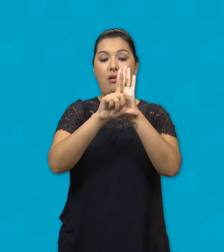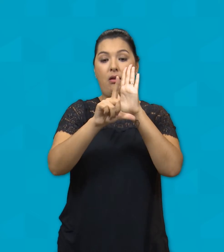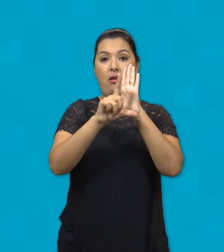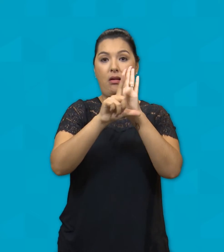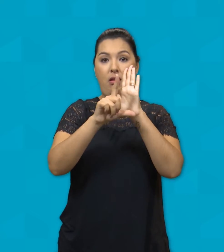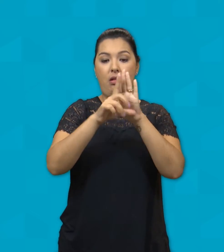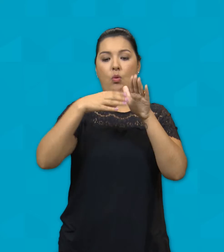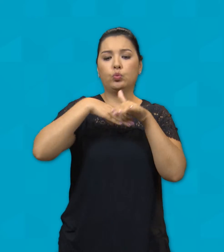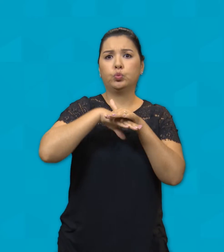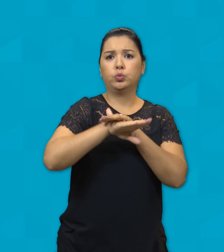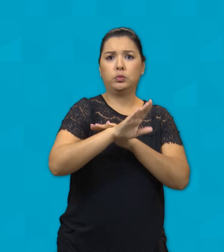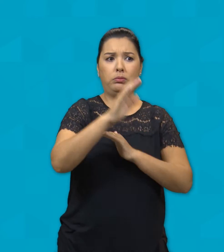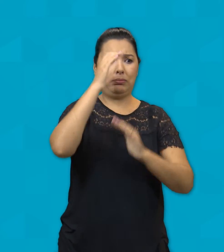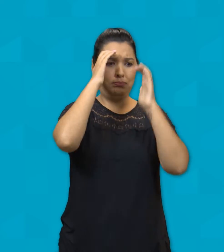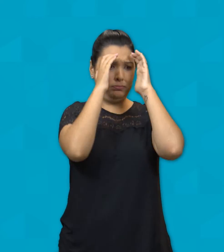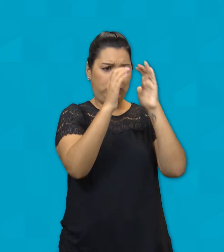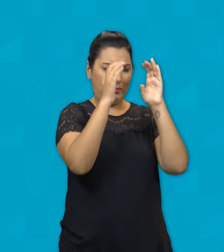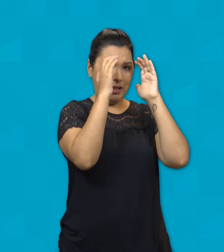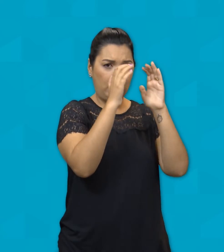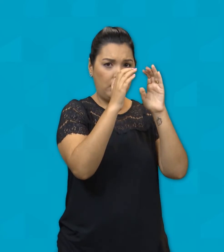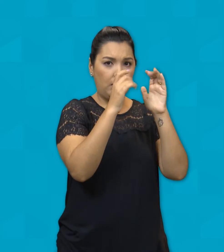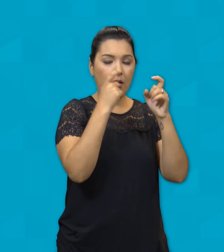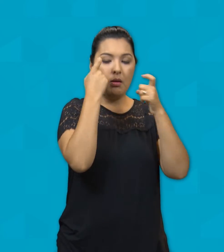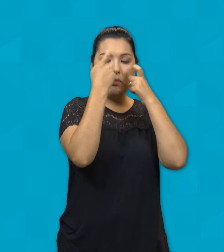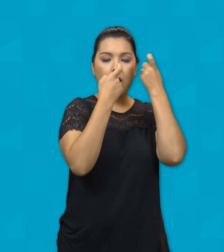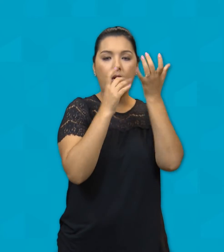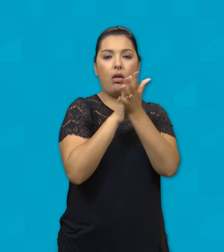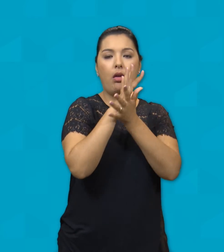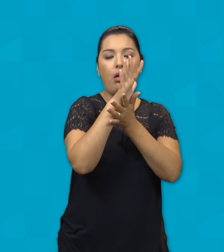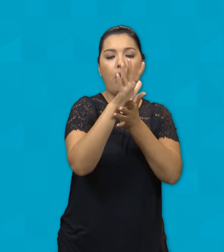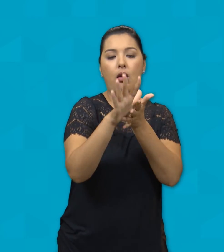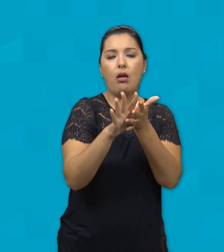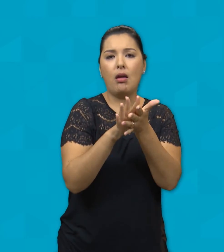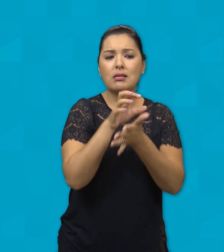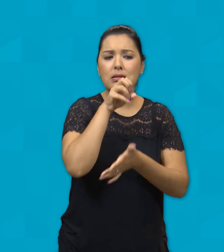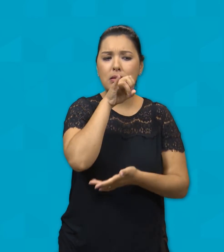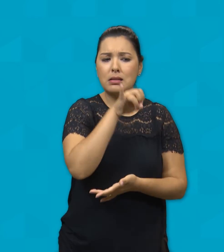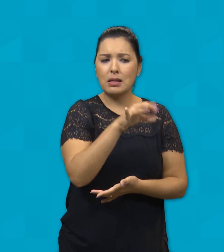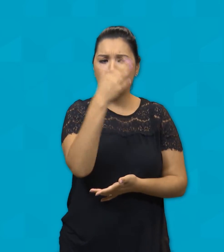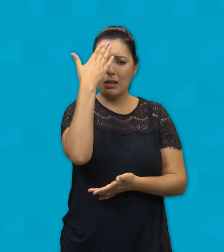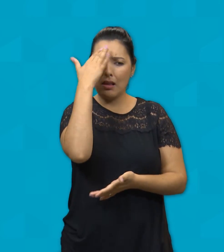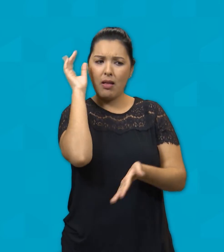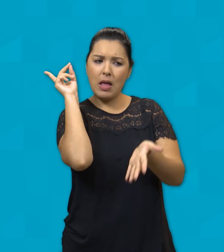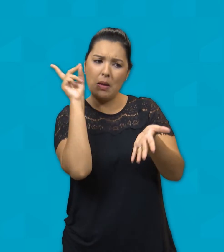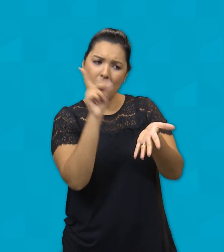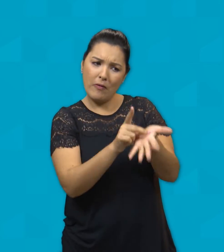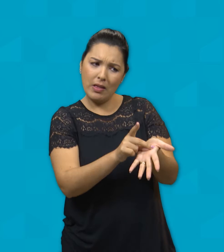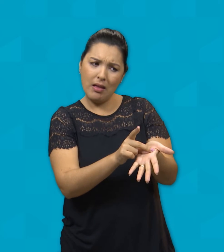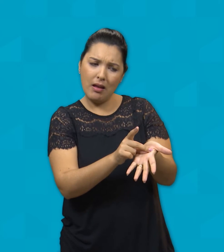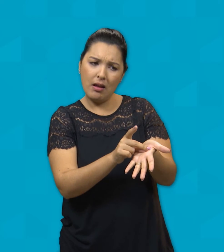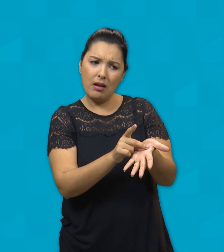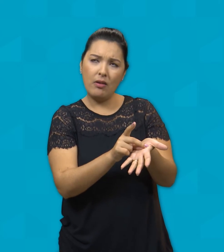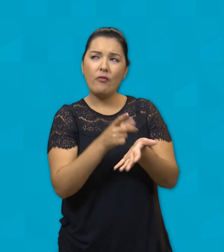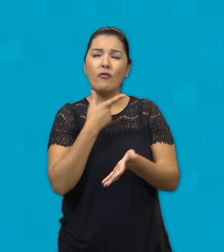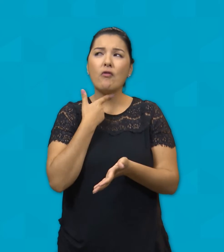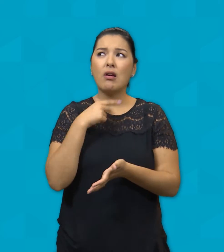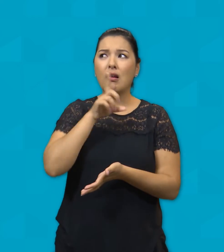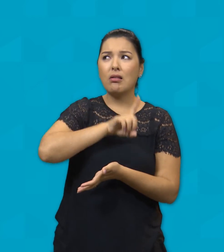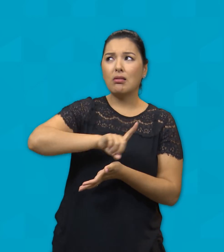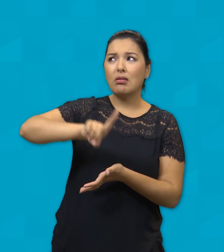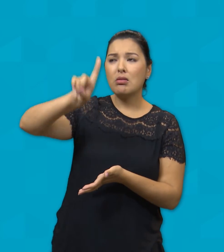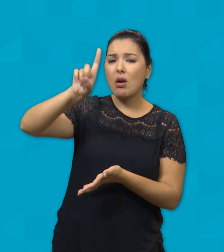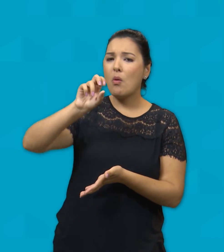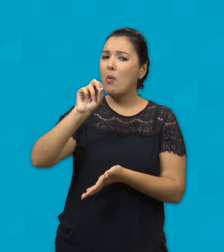costumes, sem se preocupar e entender se aquela prática realmente expressa a vontade de